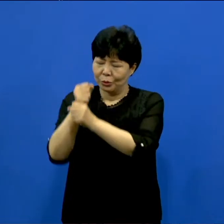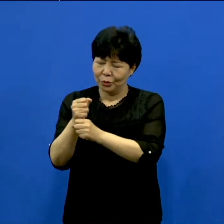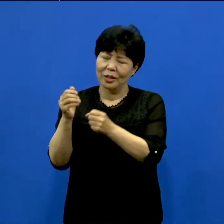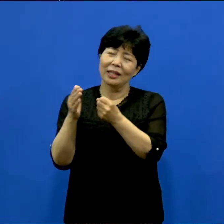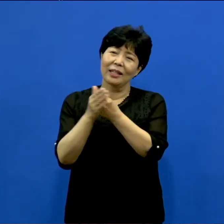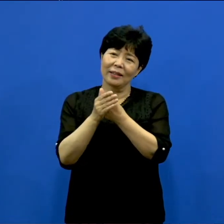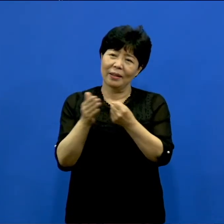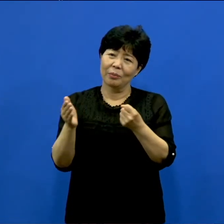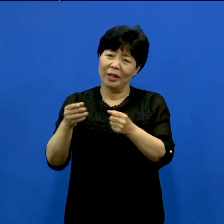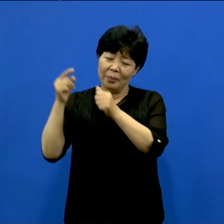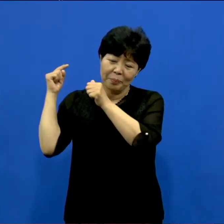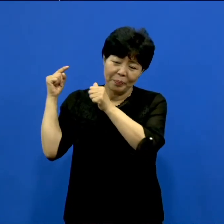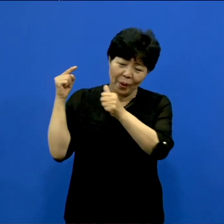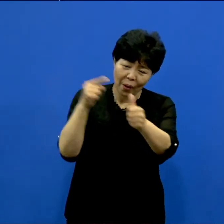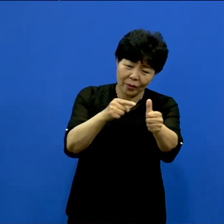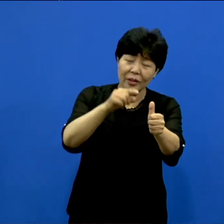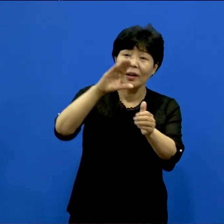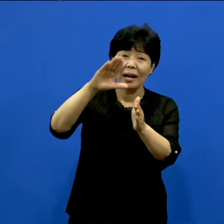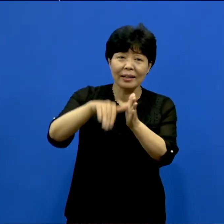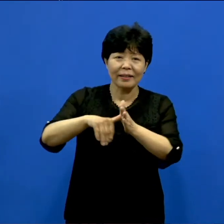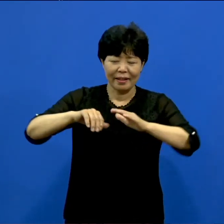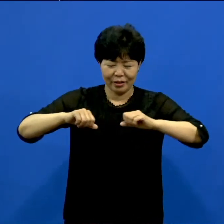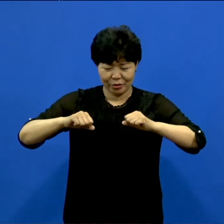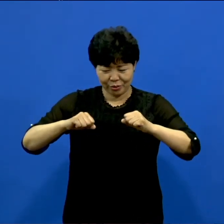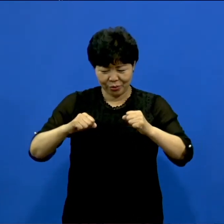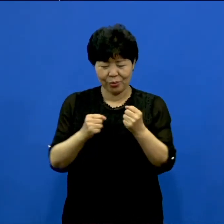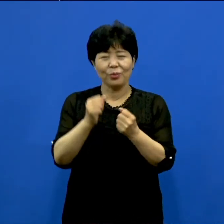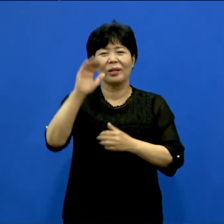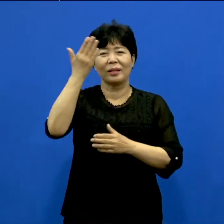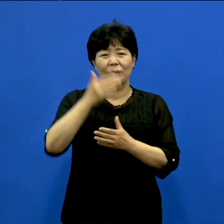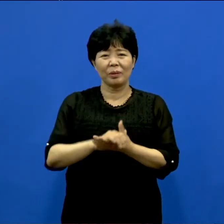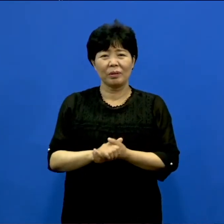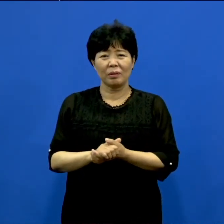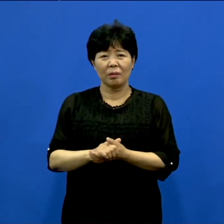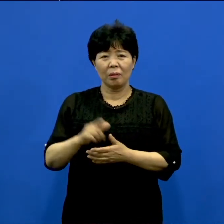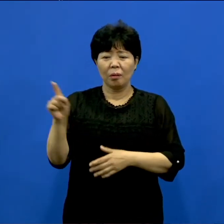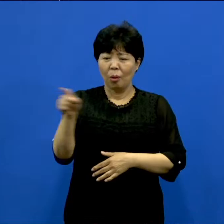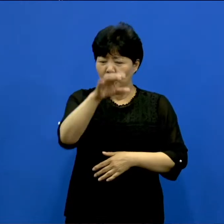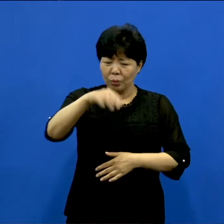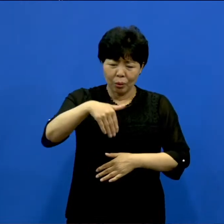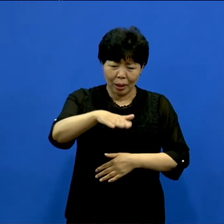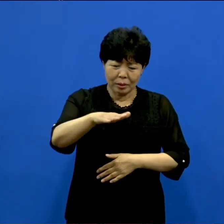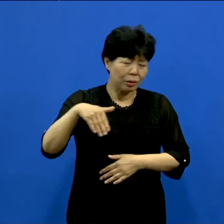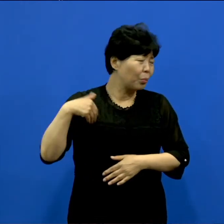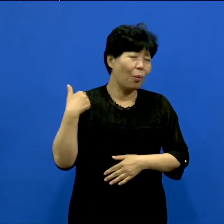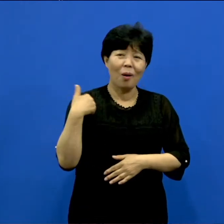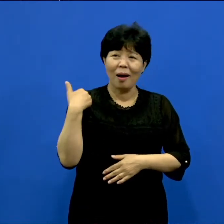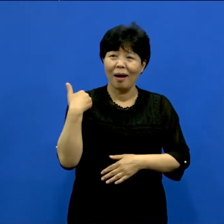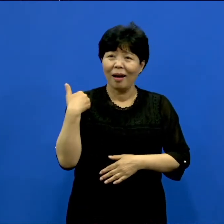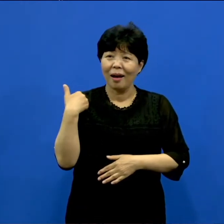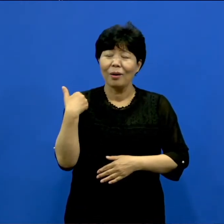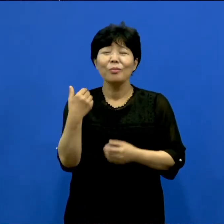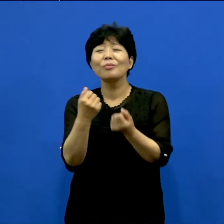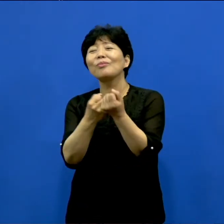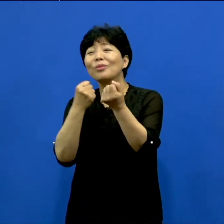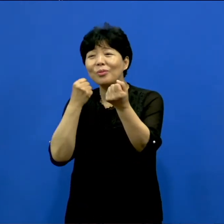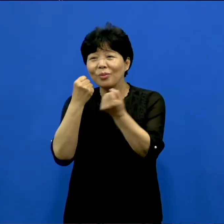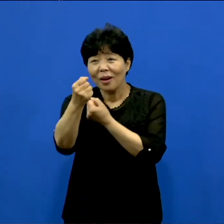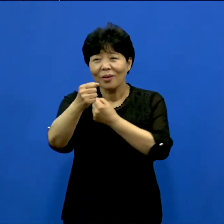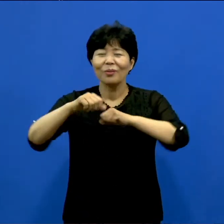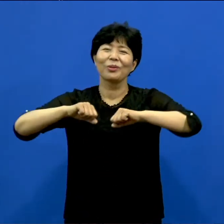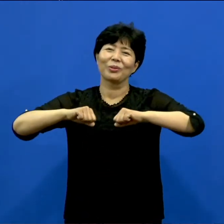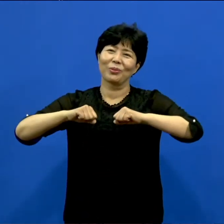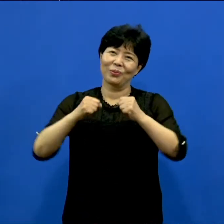떠나라 하니 떠나는 거예요. 어디로 모르겠어요. 여러분 참 그런데 보십시오.